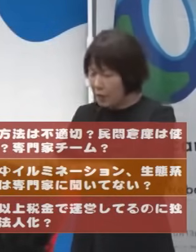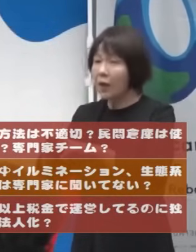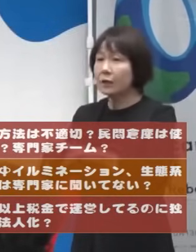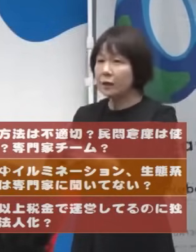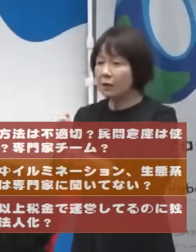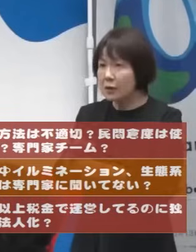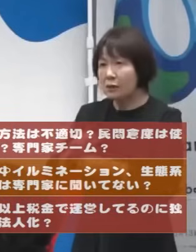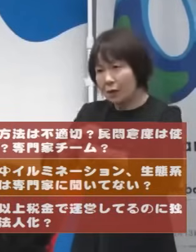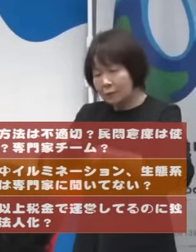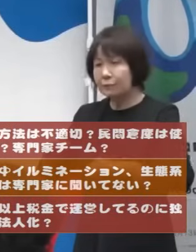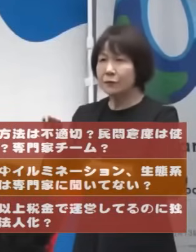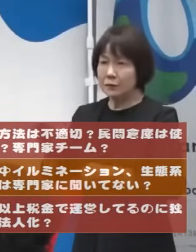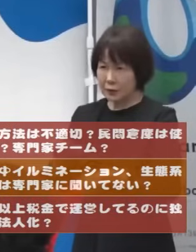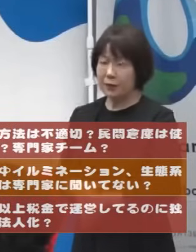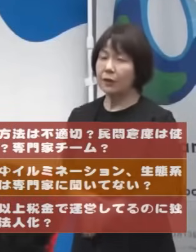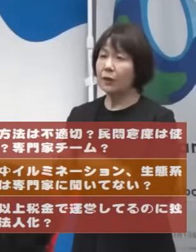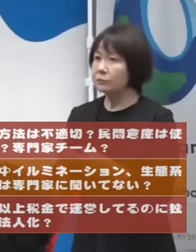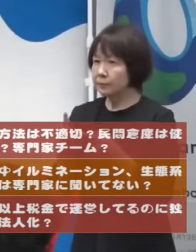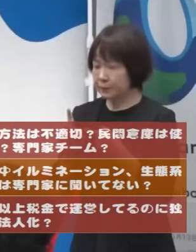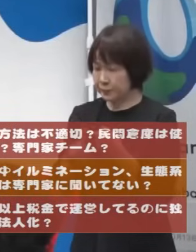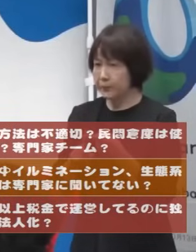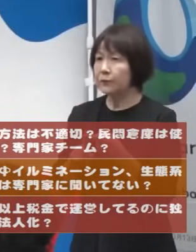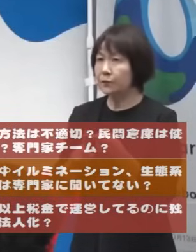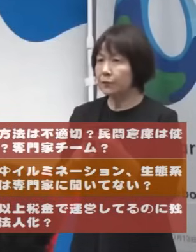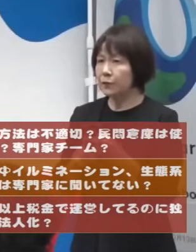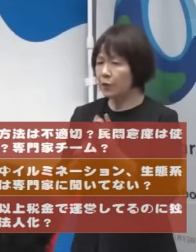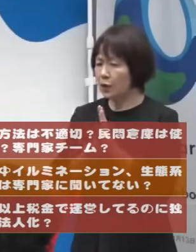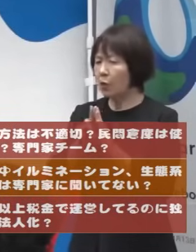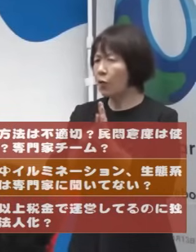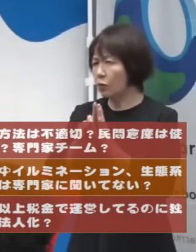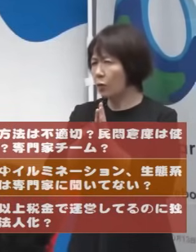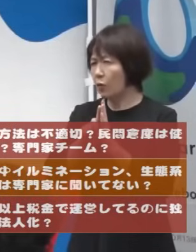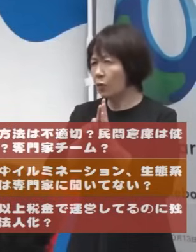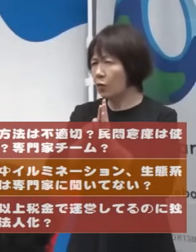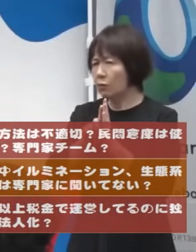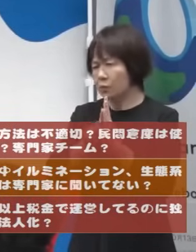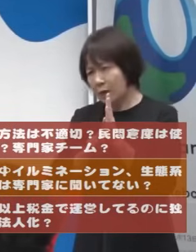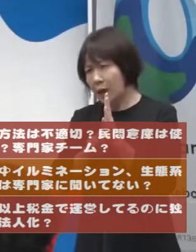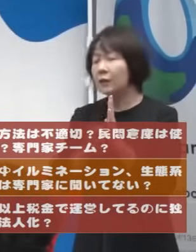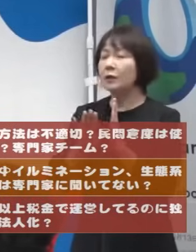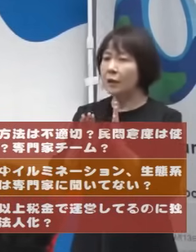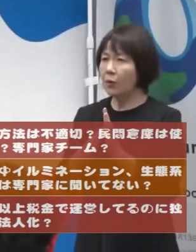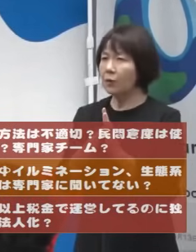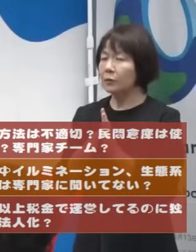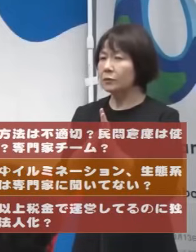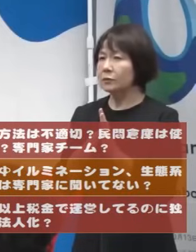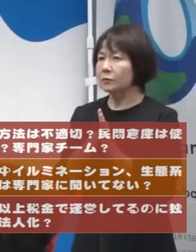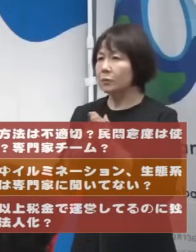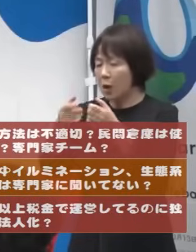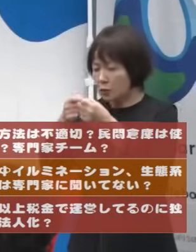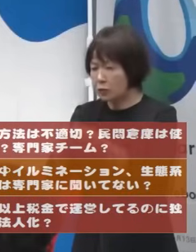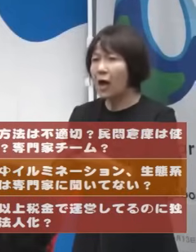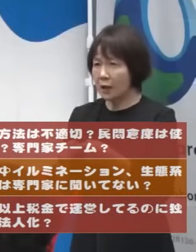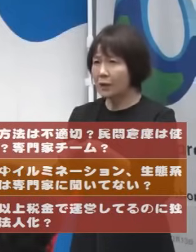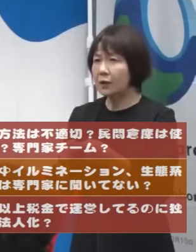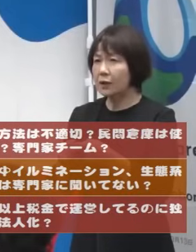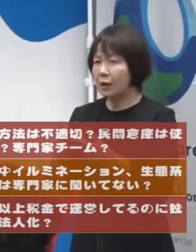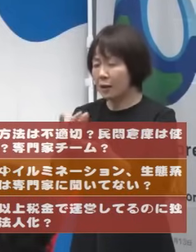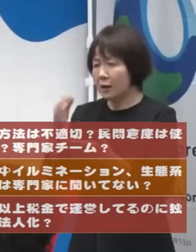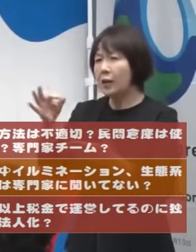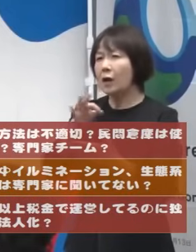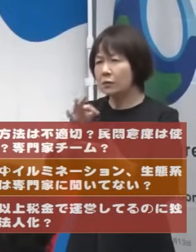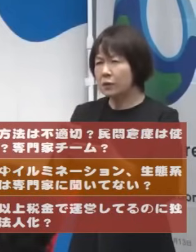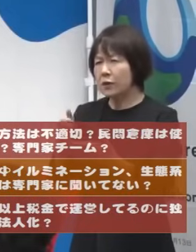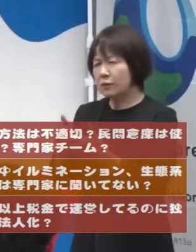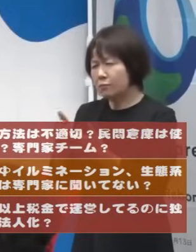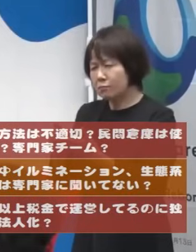然作品にはかかってないということですし、具体的に、温度もある程度一定化しているみたいなんですけれども、具体的な何かこう、支